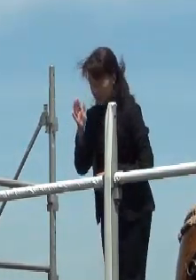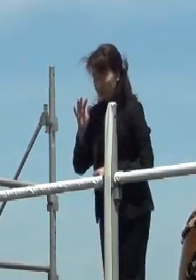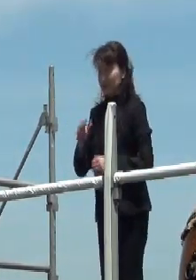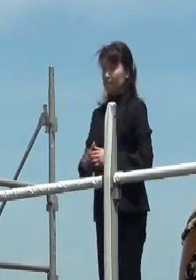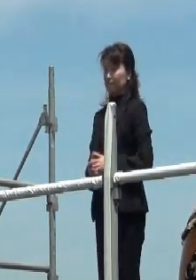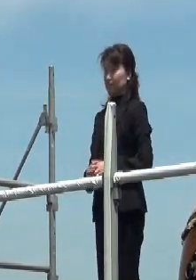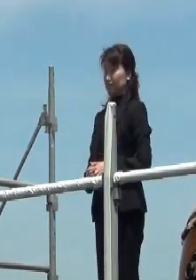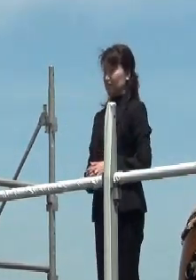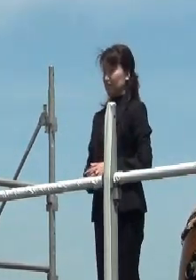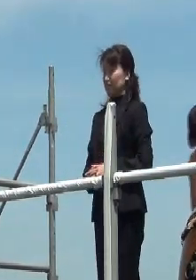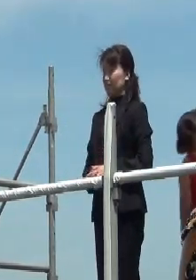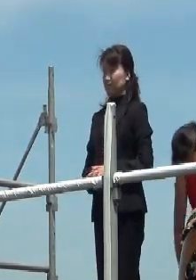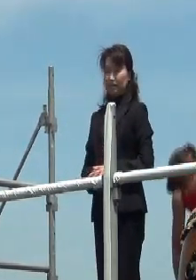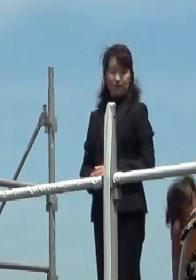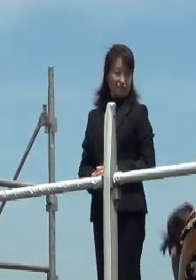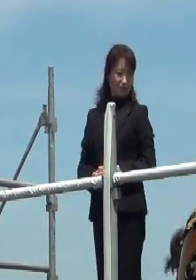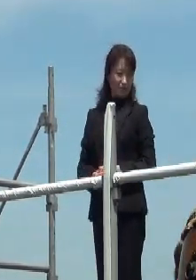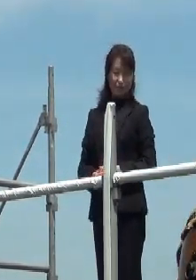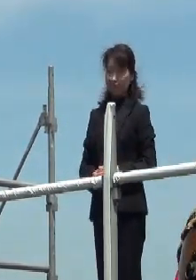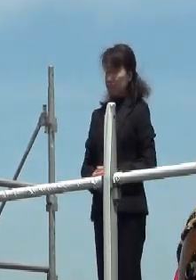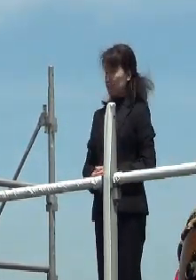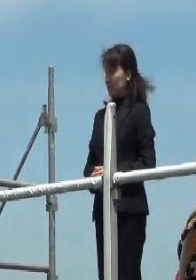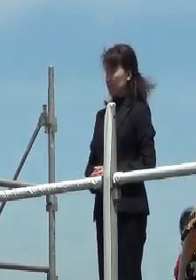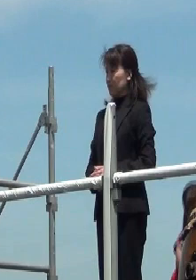願いいたします。